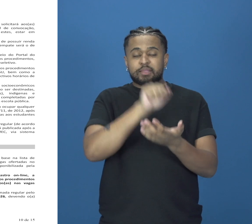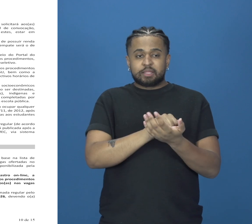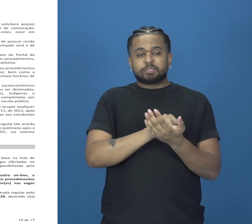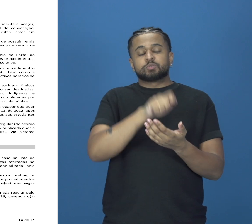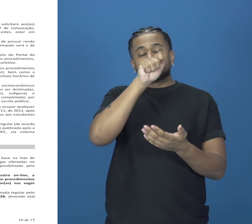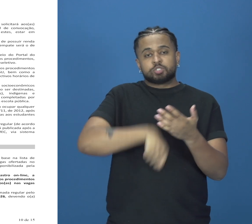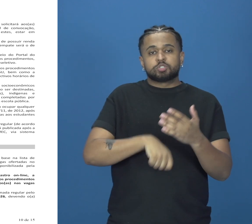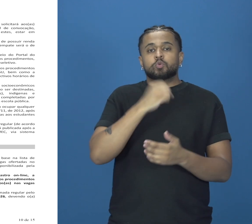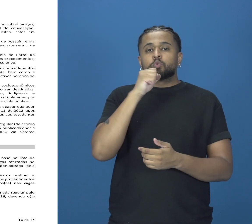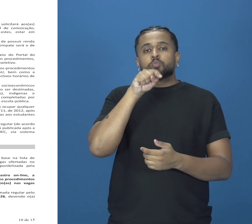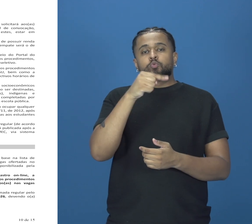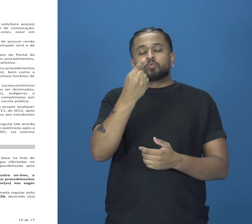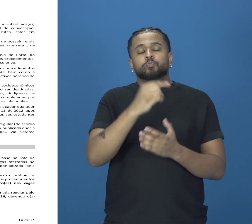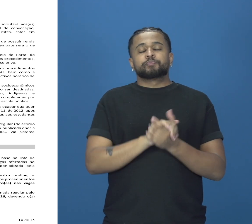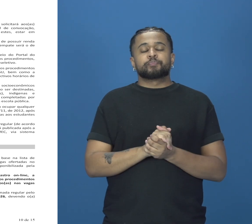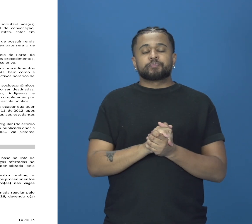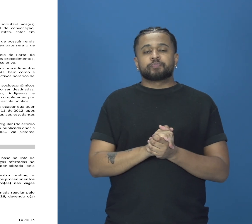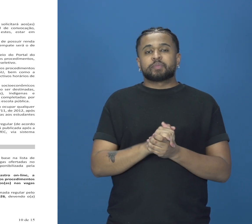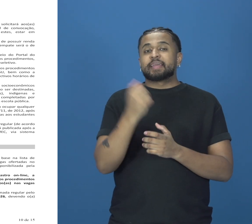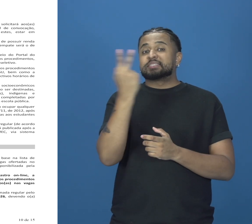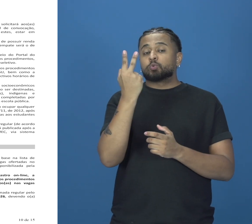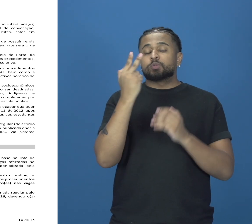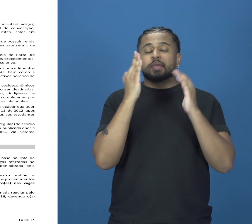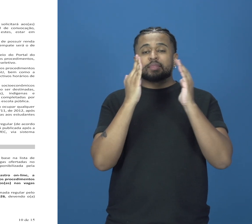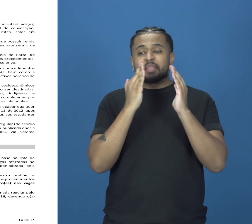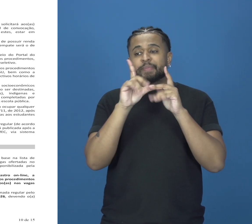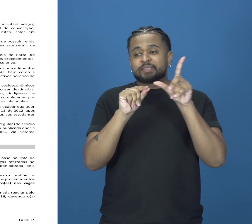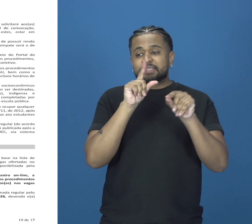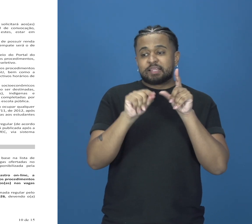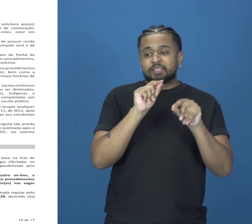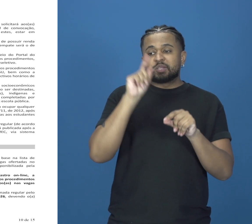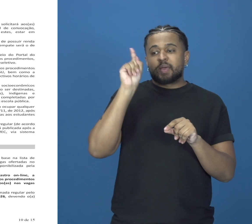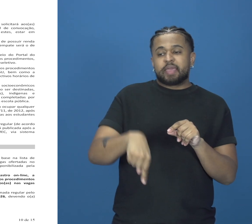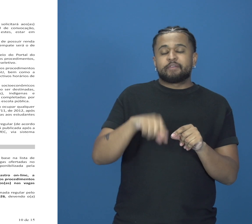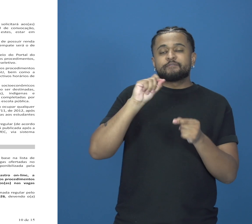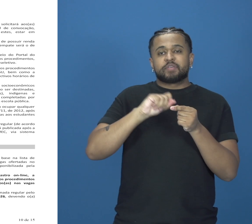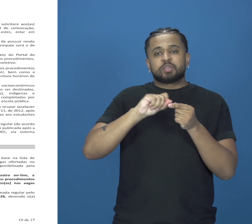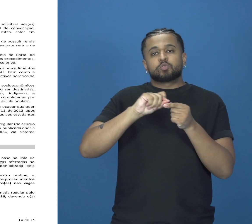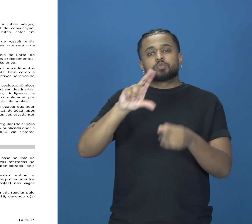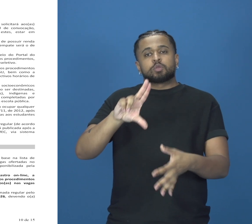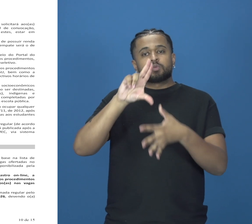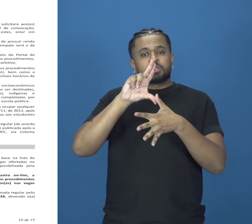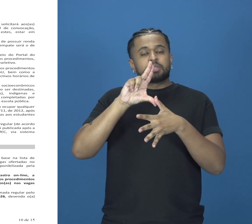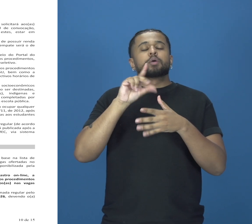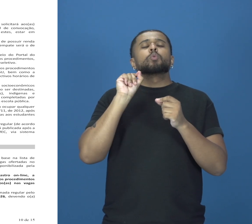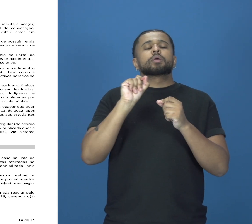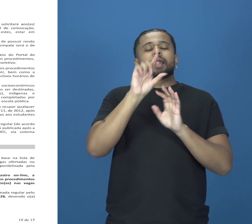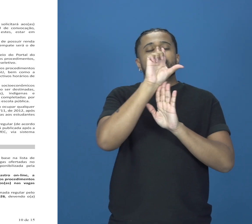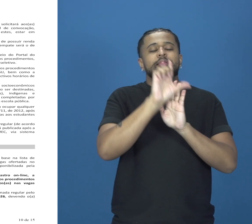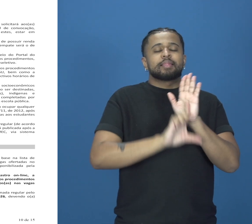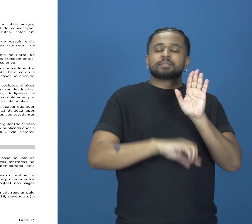registro. 8.1. A segunda etapa de seleção será realizada pela UNILA, com base na lista